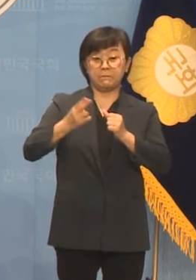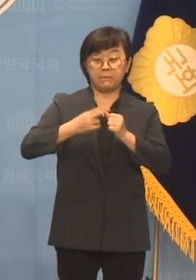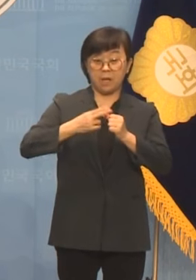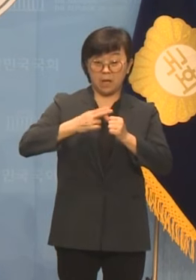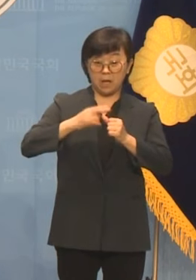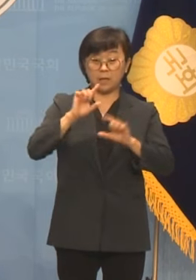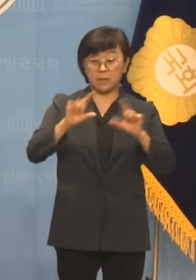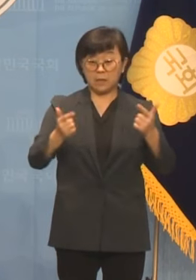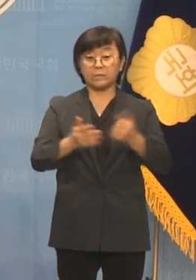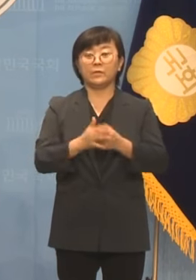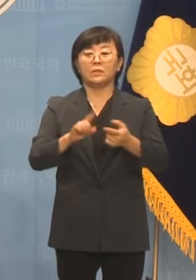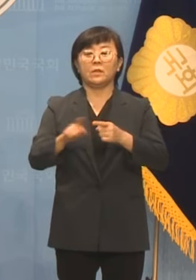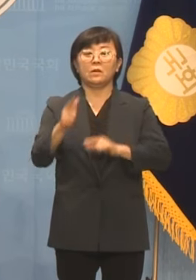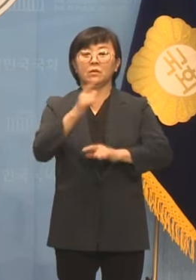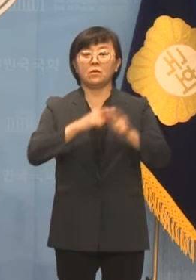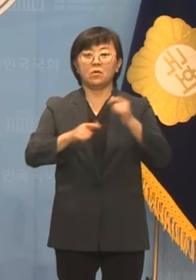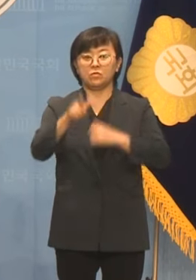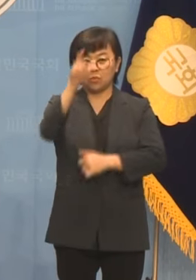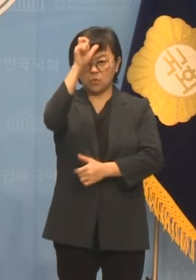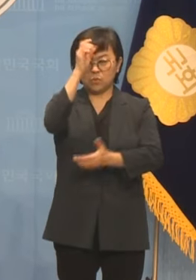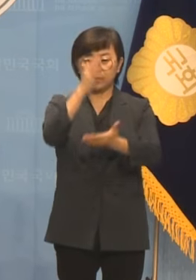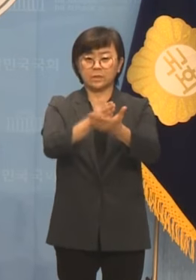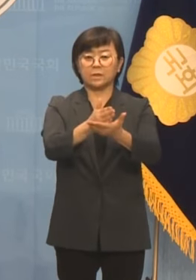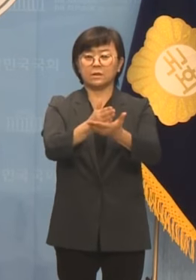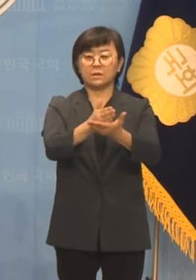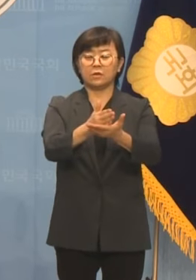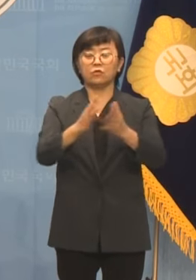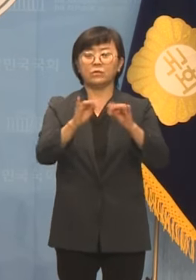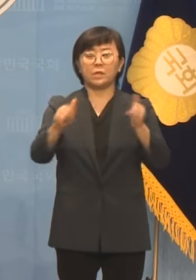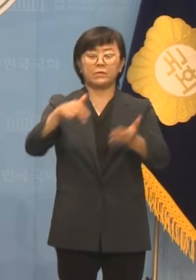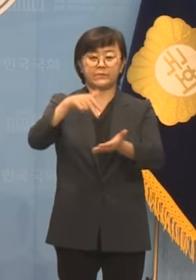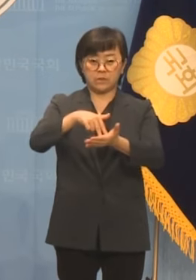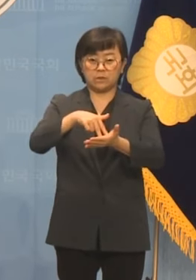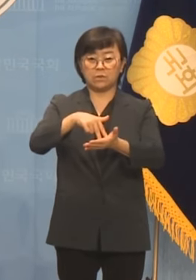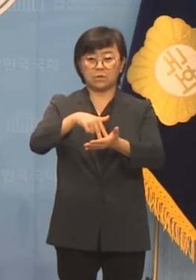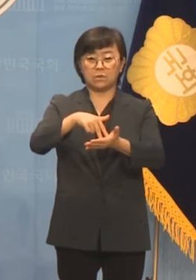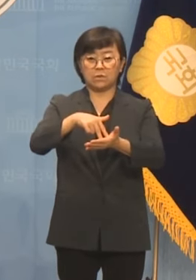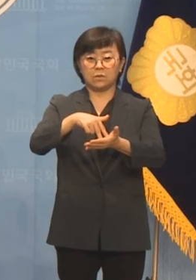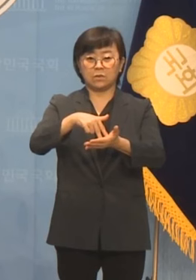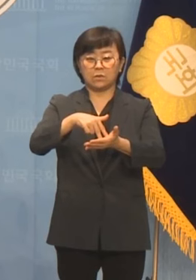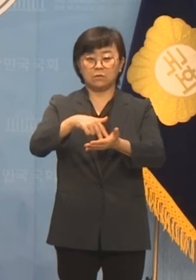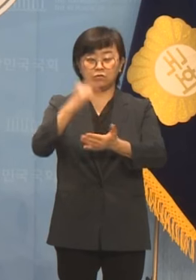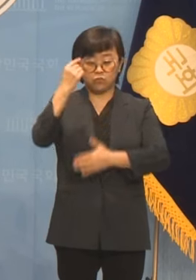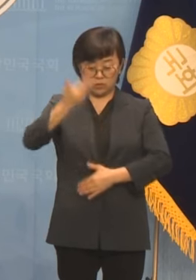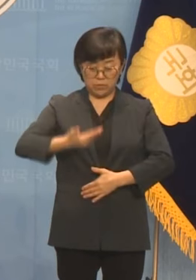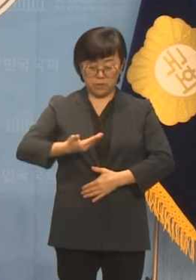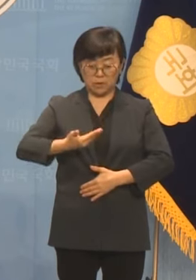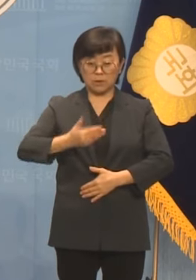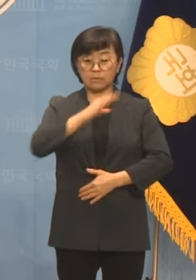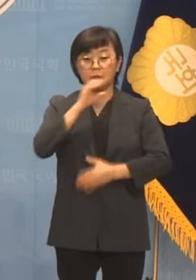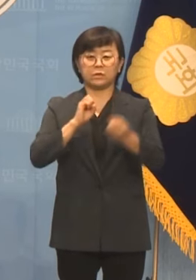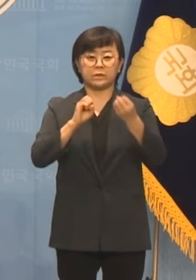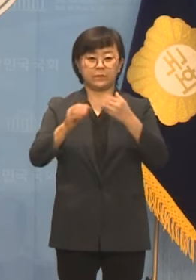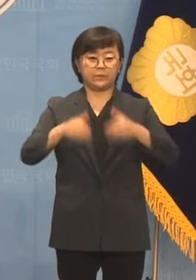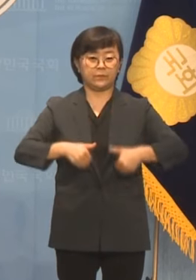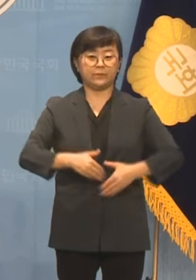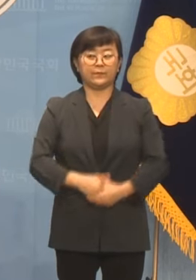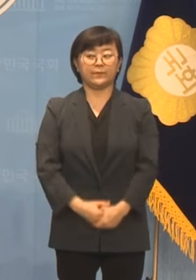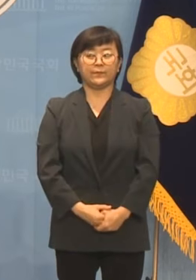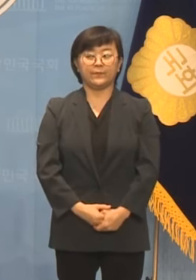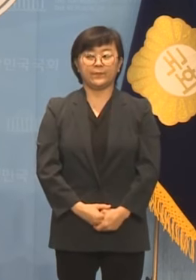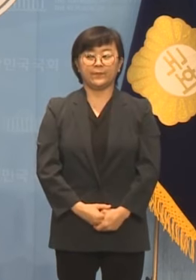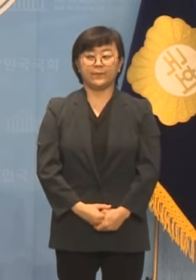것이 아니라면 더 이상 오기 부리지 말고 국에서 국민의 음에 똑바로 답해야